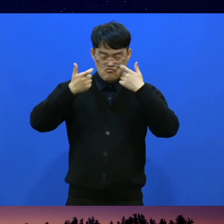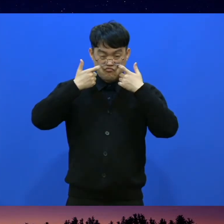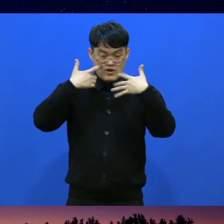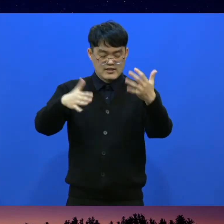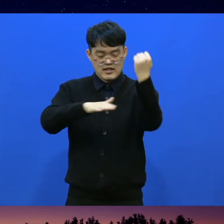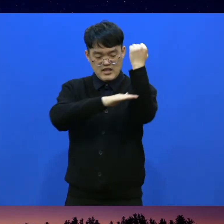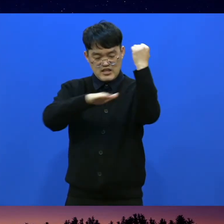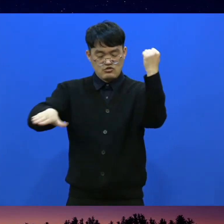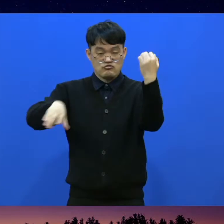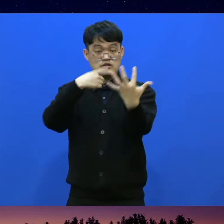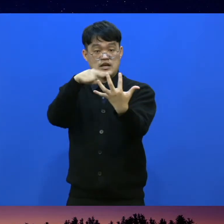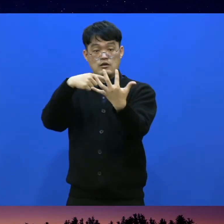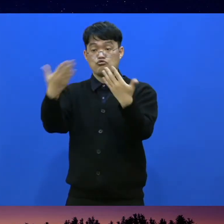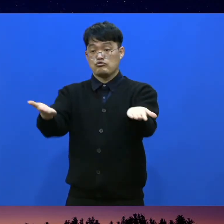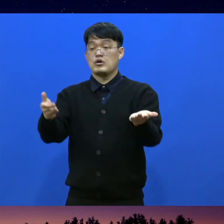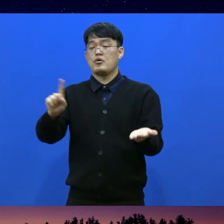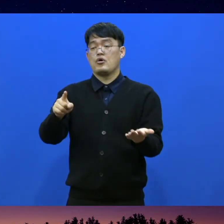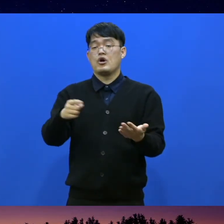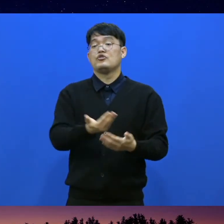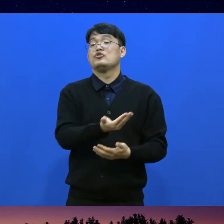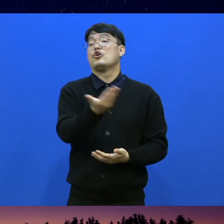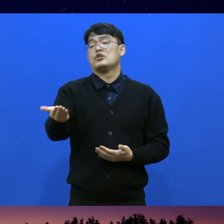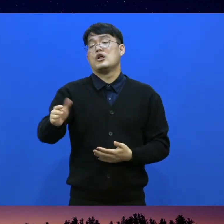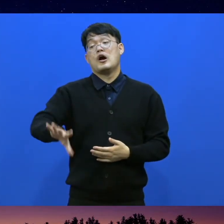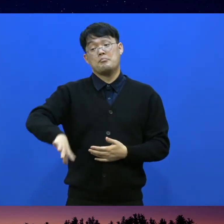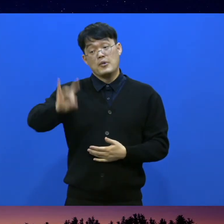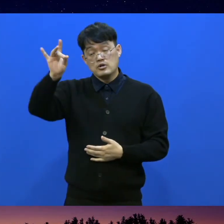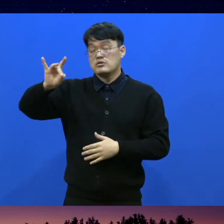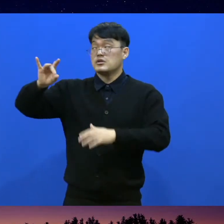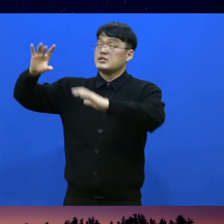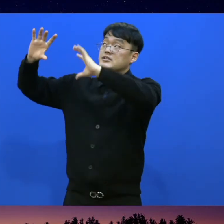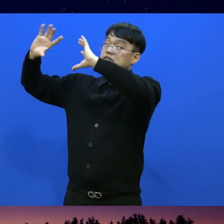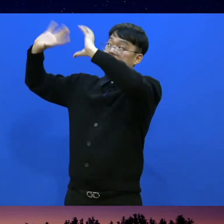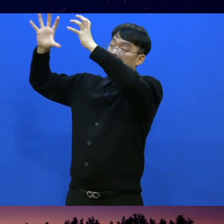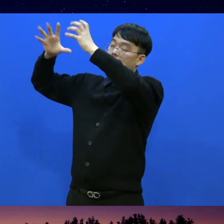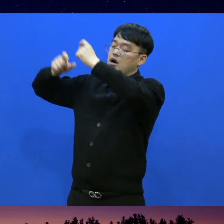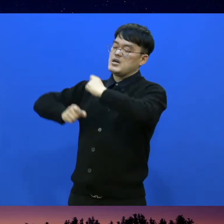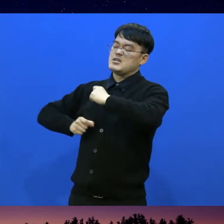딱 알려줬어요. 너희는 먼저 그의 나라와 그의 의를 구하라.